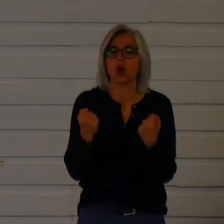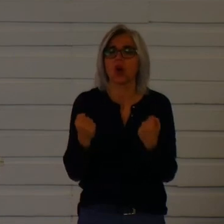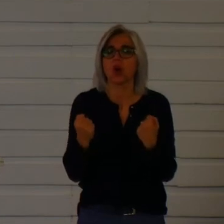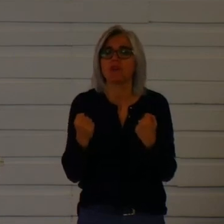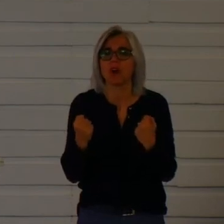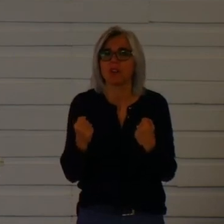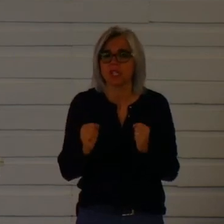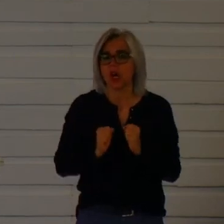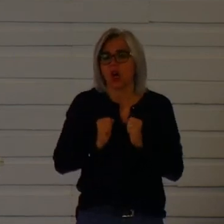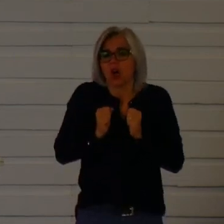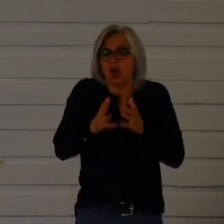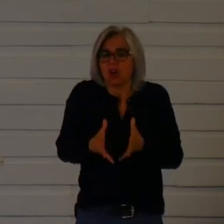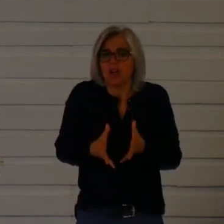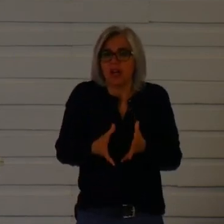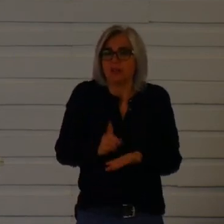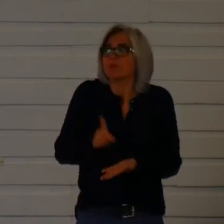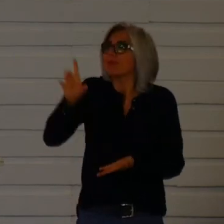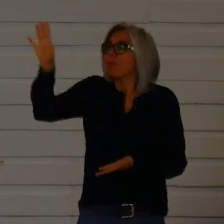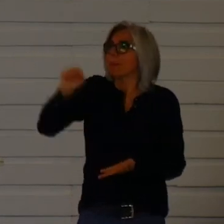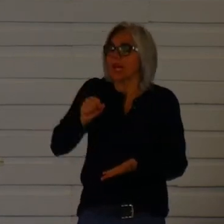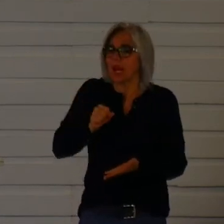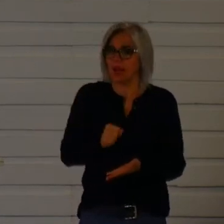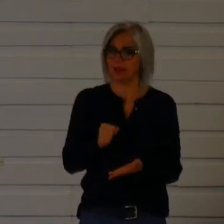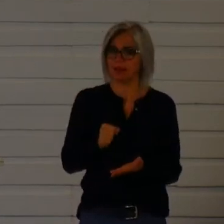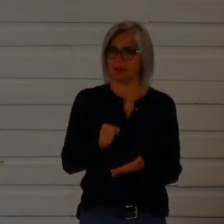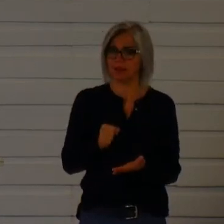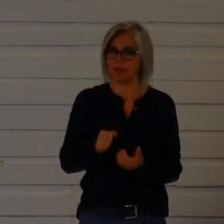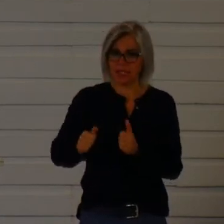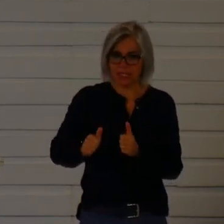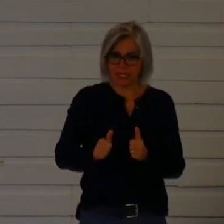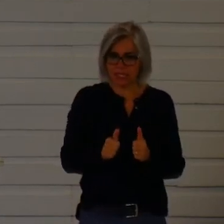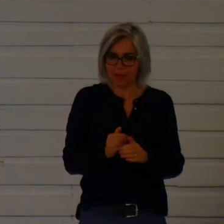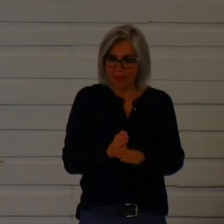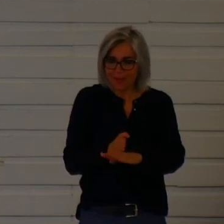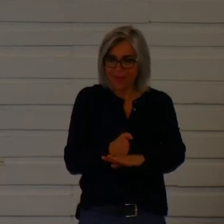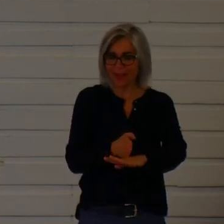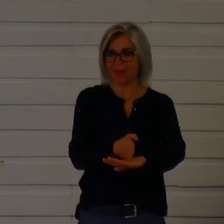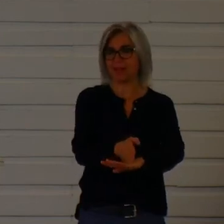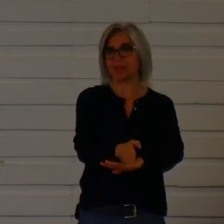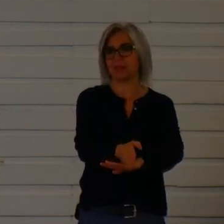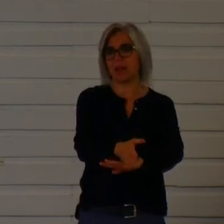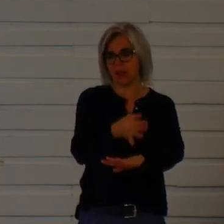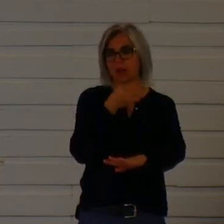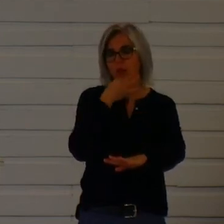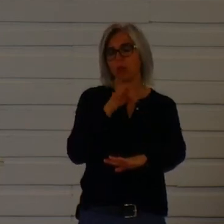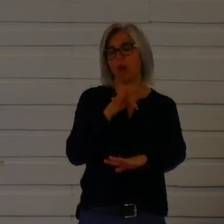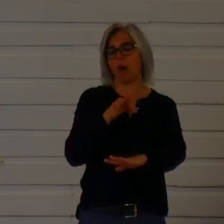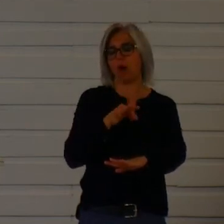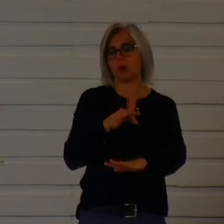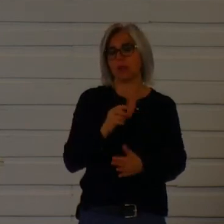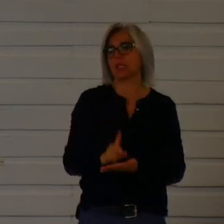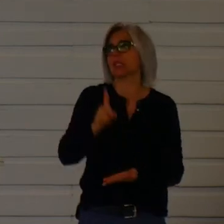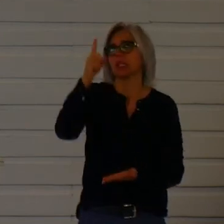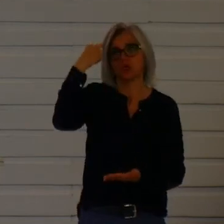volte gliel'avete detto invece no? Purtroppo vanno. E fino a quando non battono la testa, è vero o